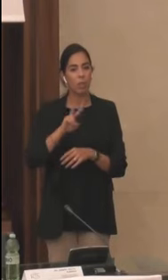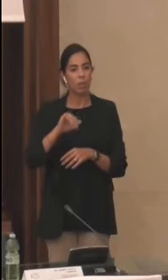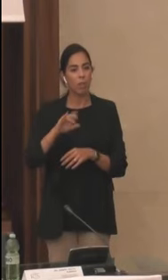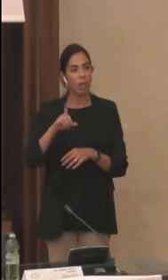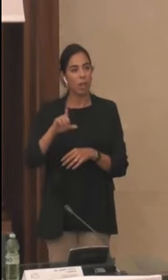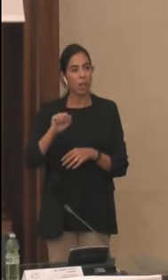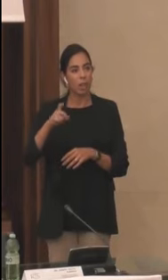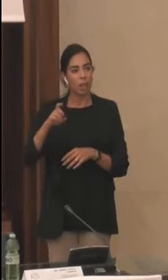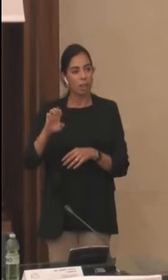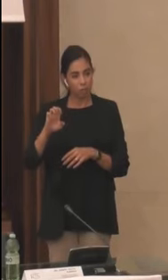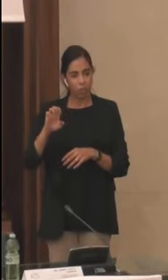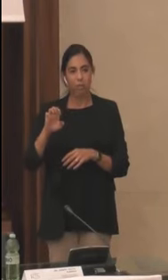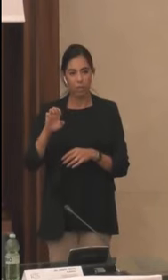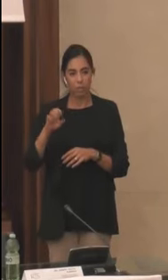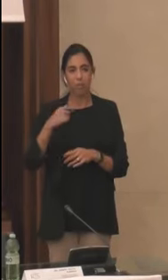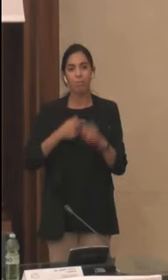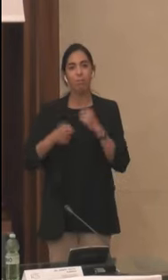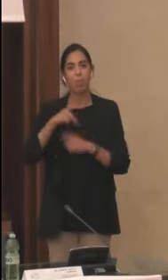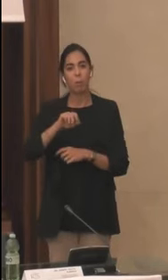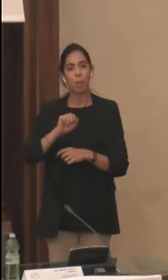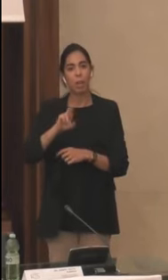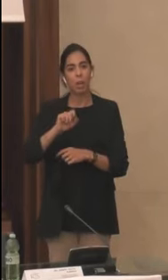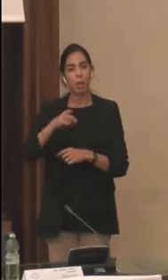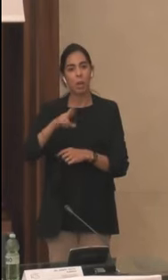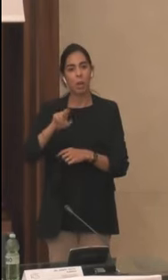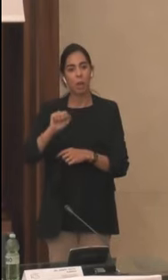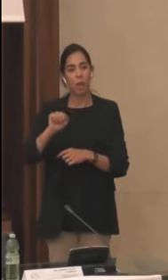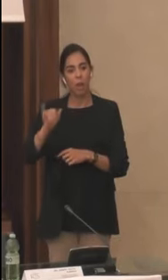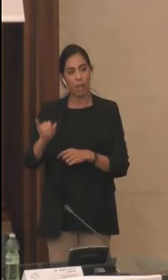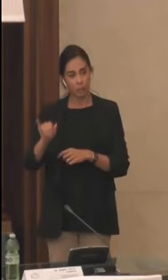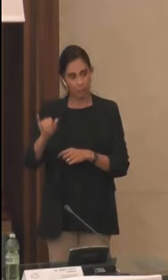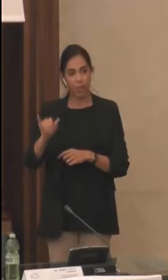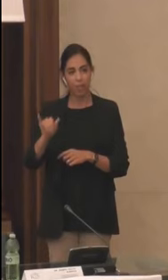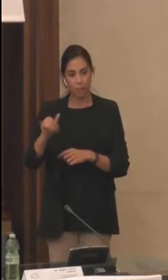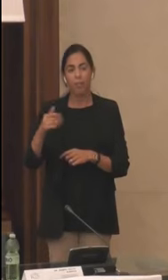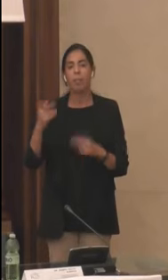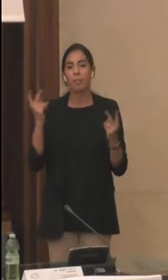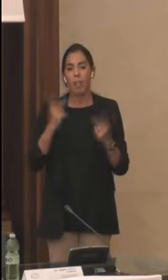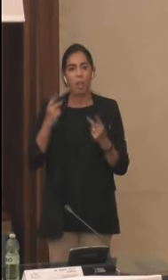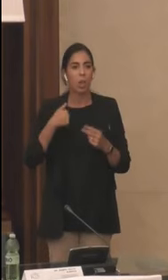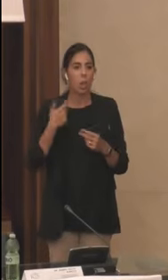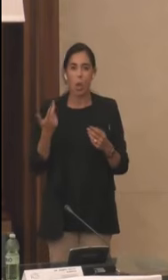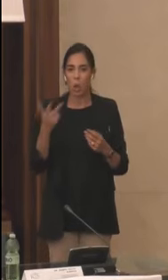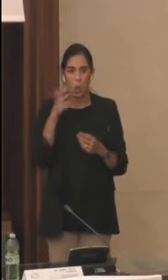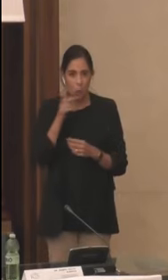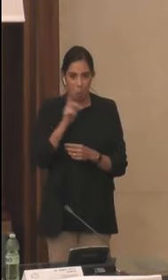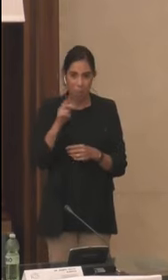cannot speak good Italiano, so I will speak in español.